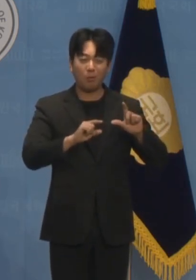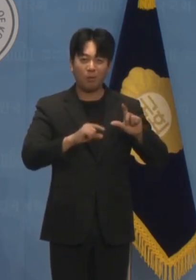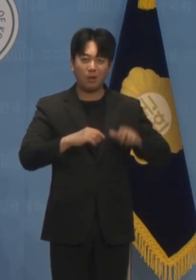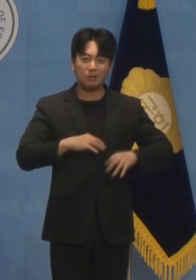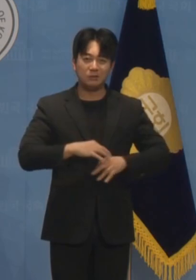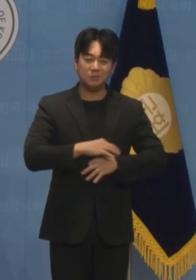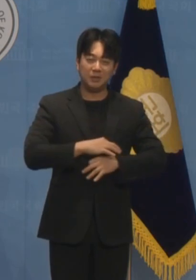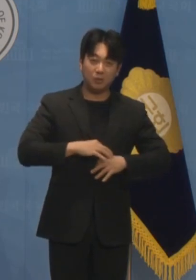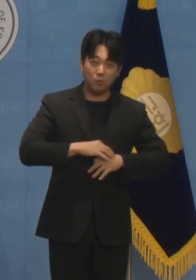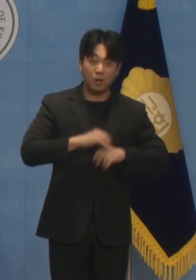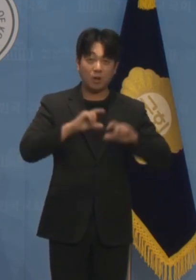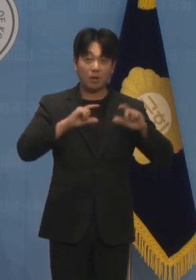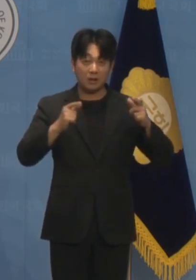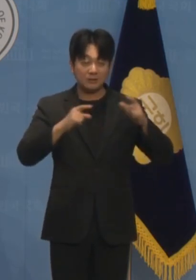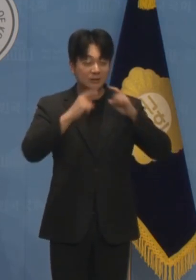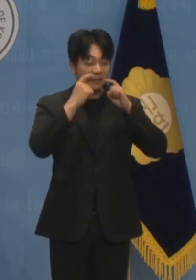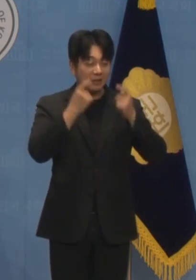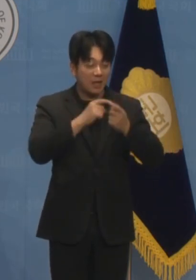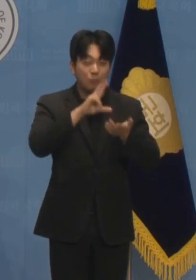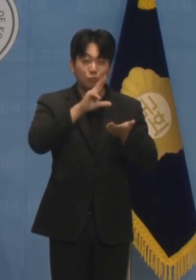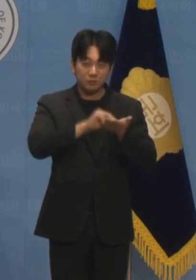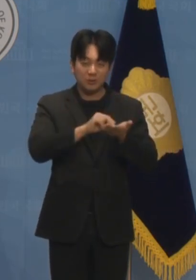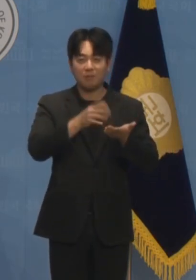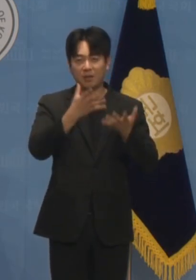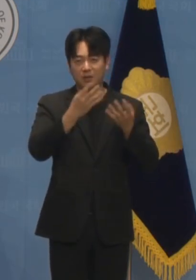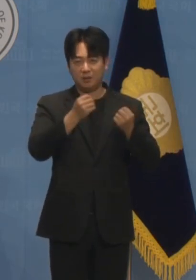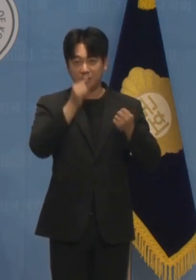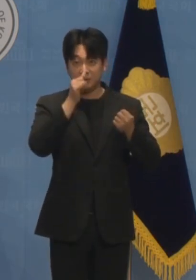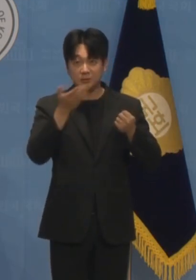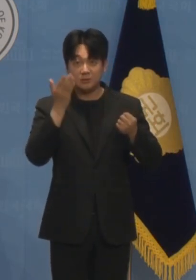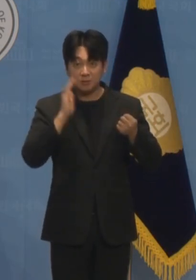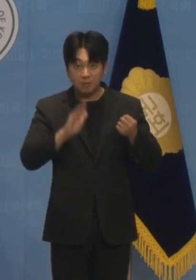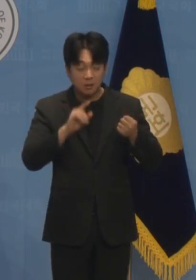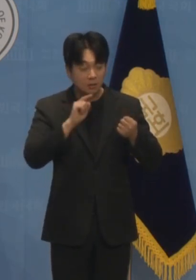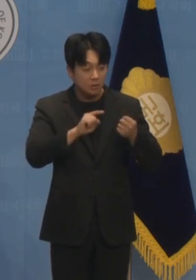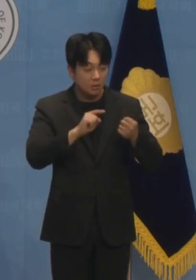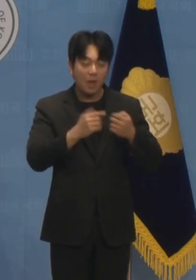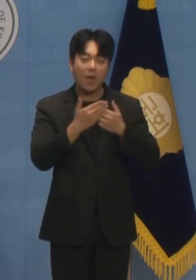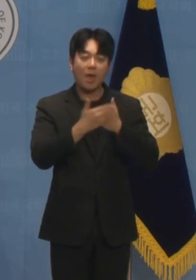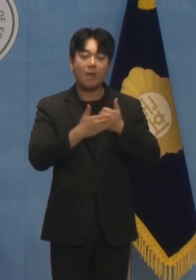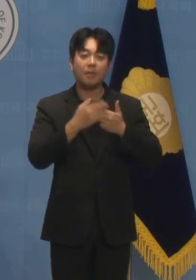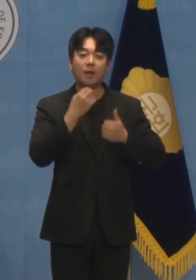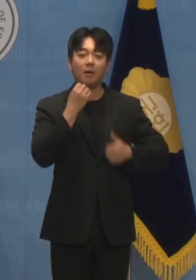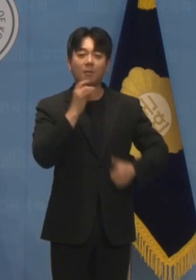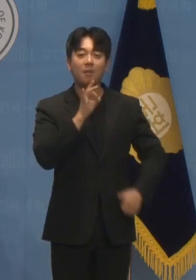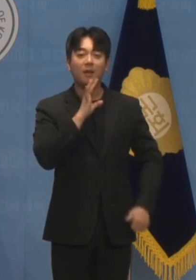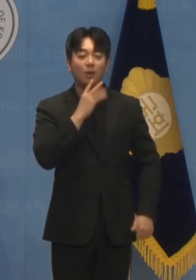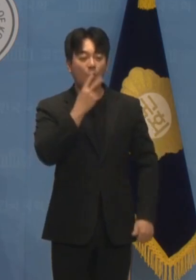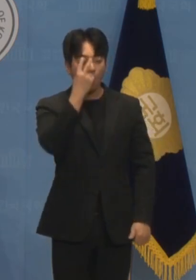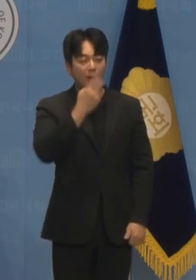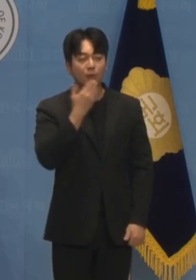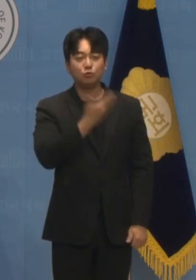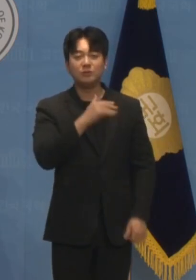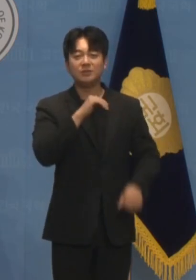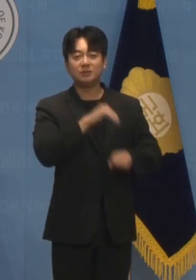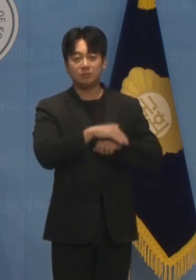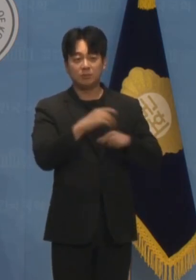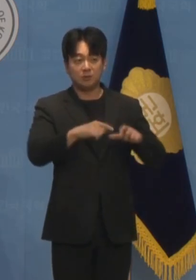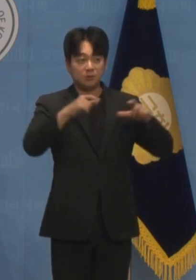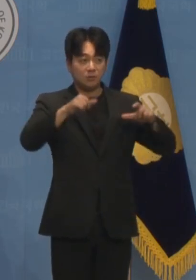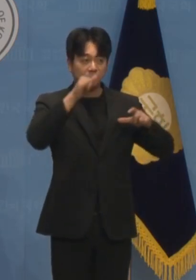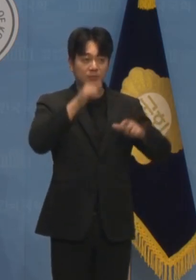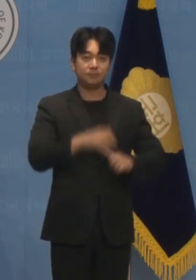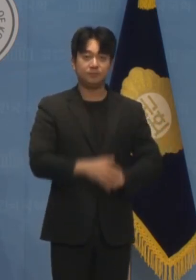있습니다만 자기 편 감싸기로 솜방망이 처벌에 그치고 있습니다. 문체부 조사 결과 감독